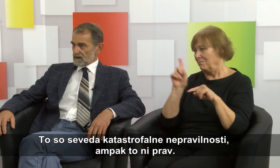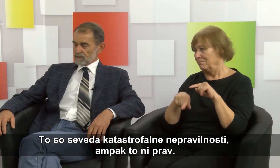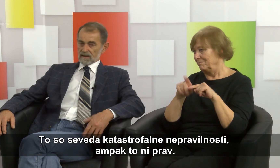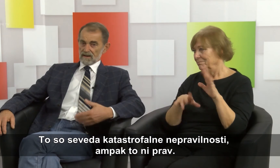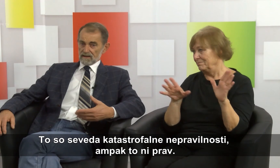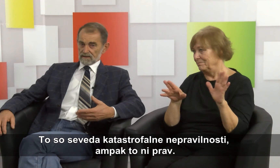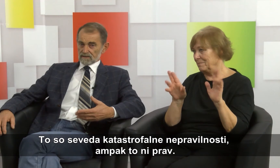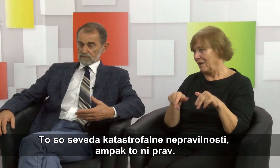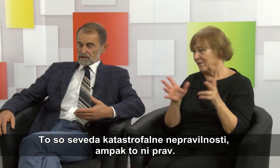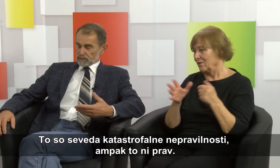Ampak to ni prav.